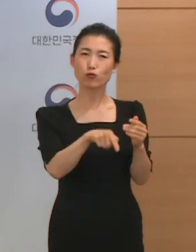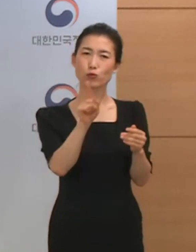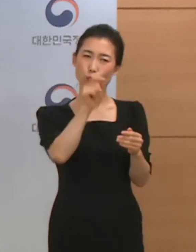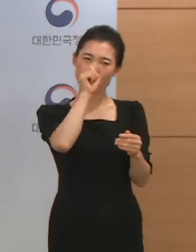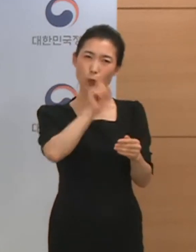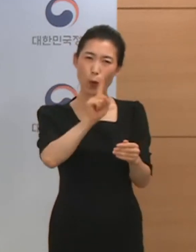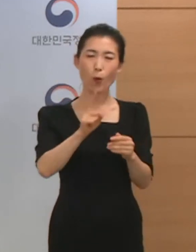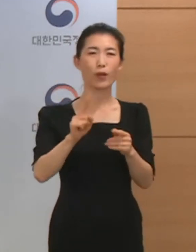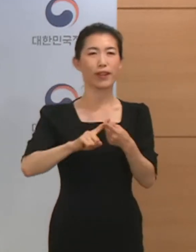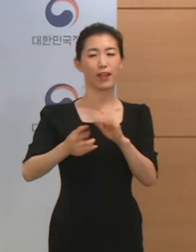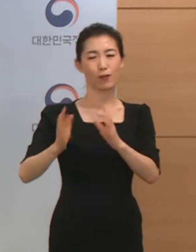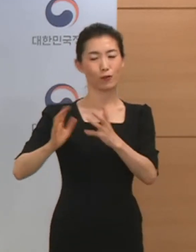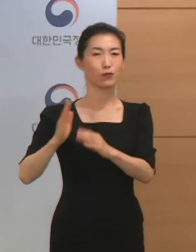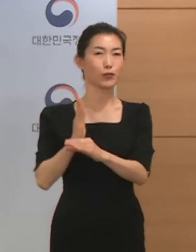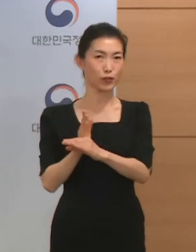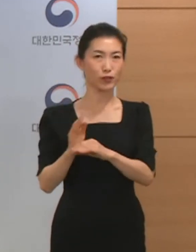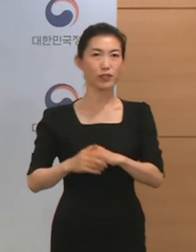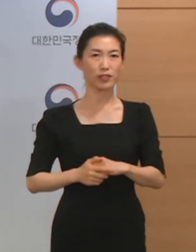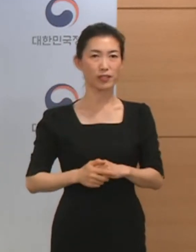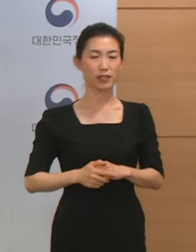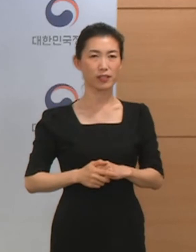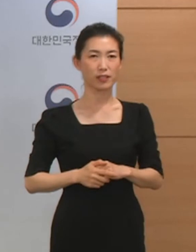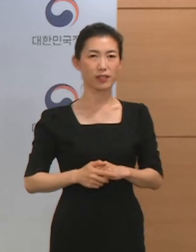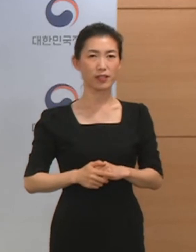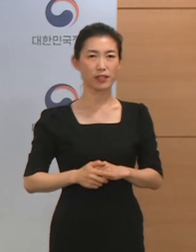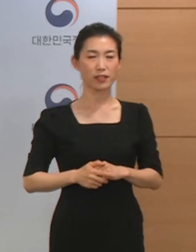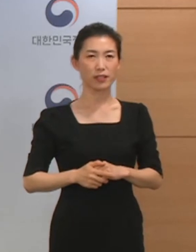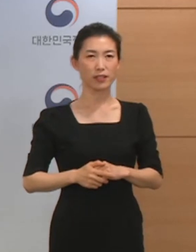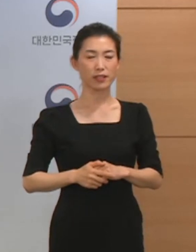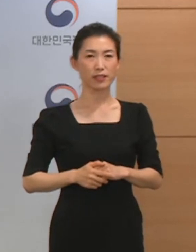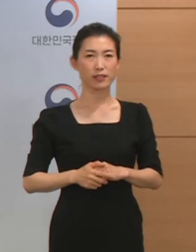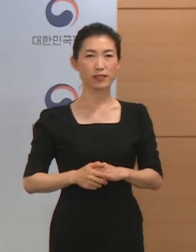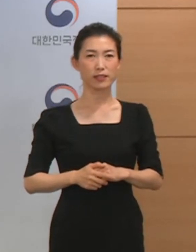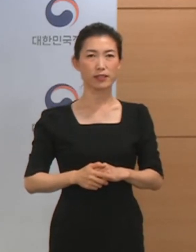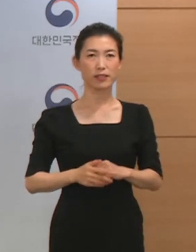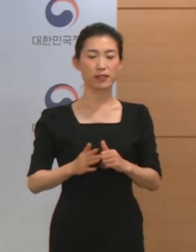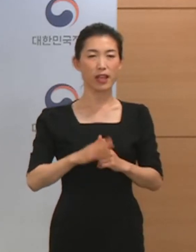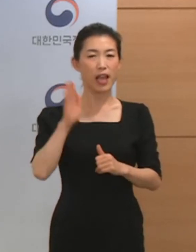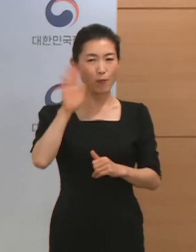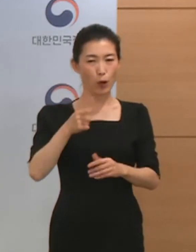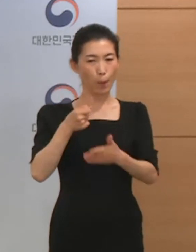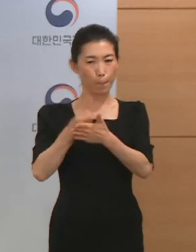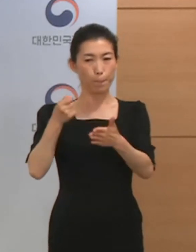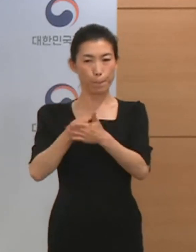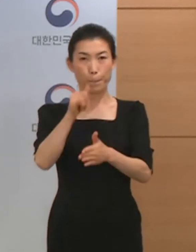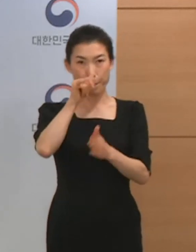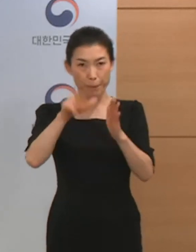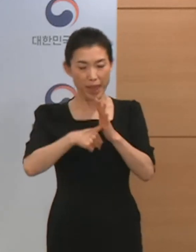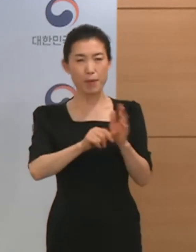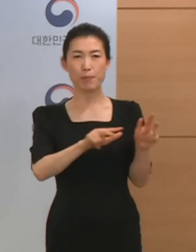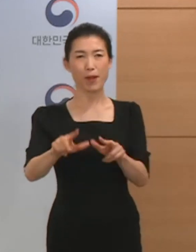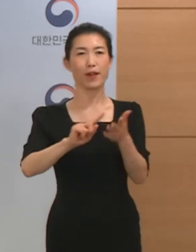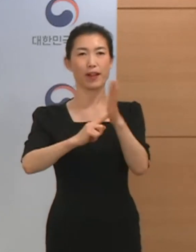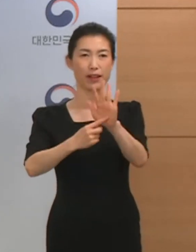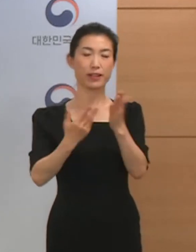이런 방안들이 의과학적으로 확립될 때마다 하나씩 좀 밝혀드리도록 하겠습니다. 기본적으로 특히 2차